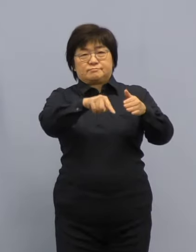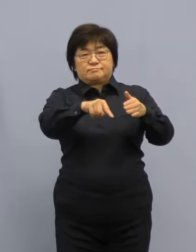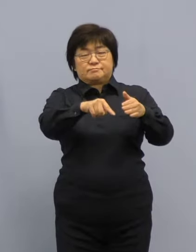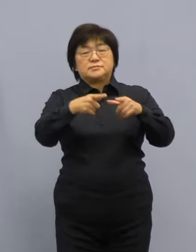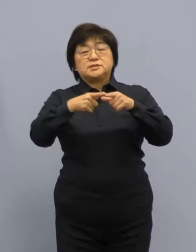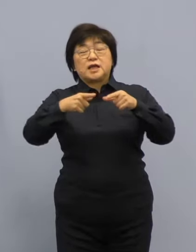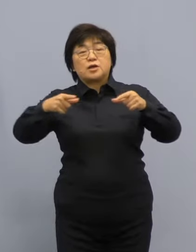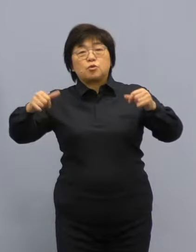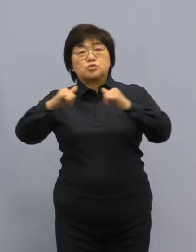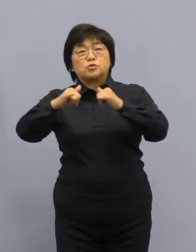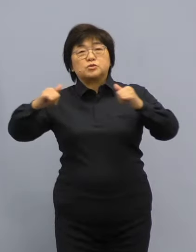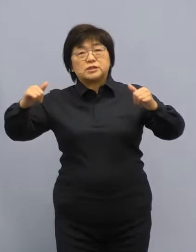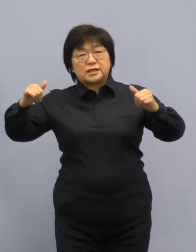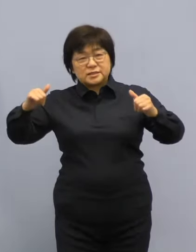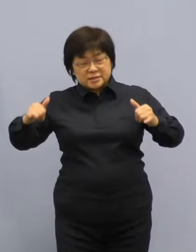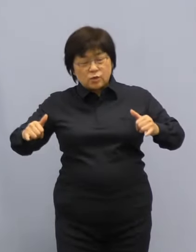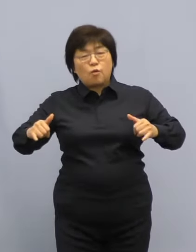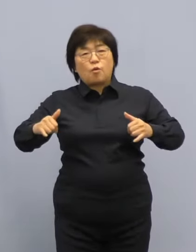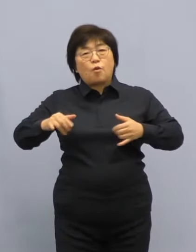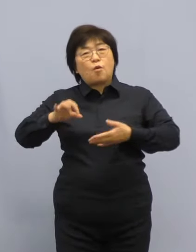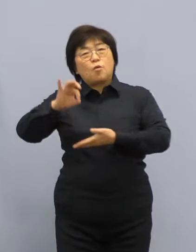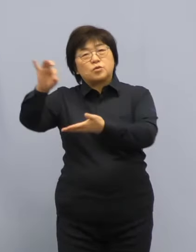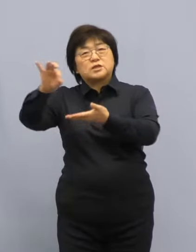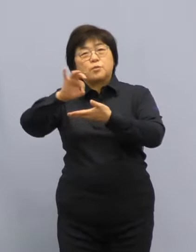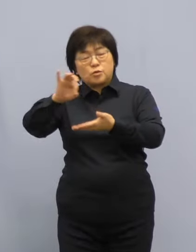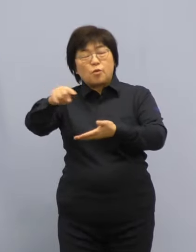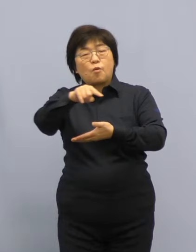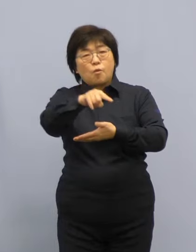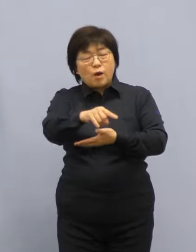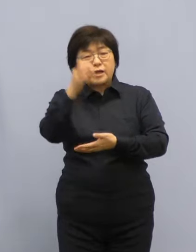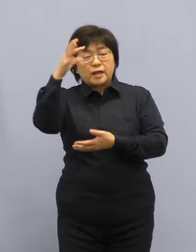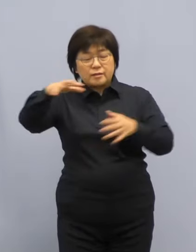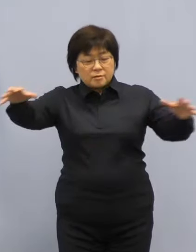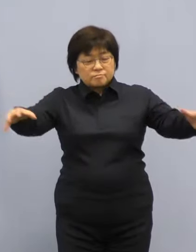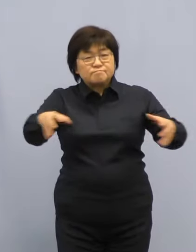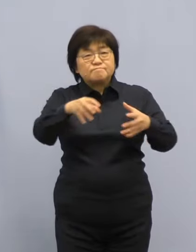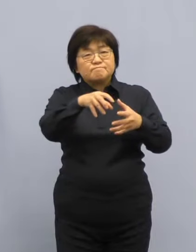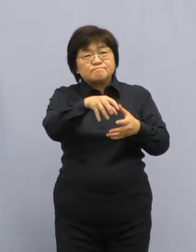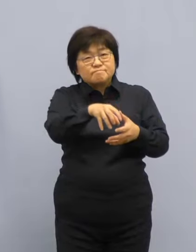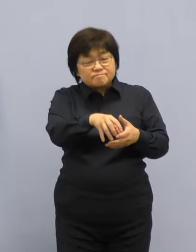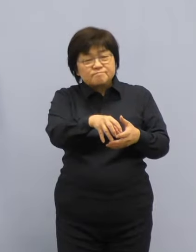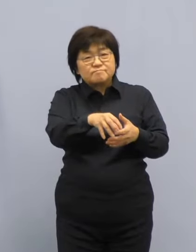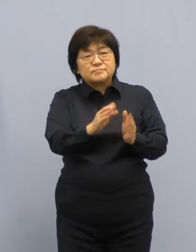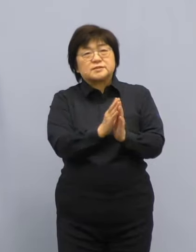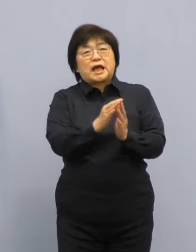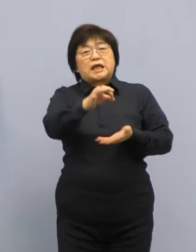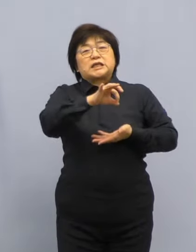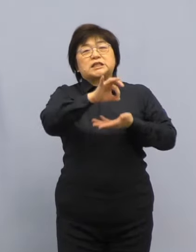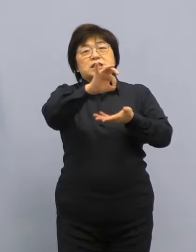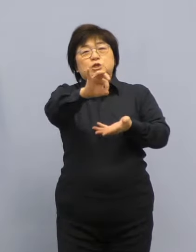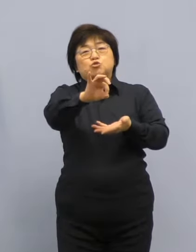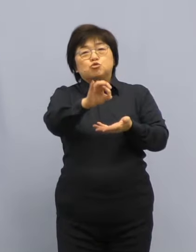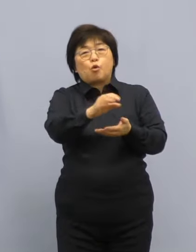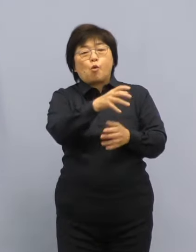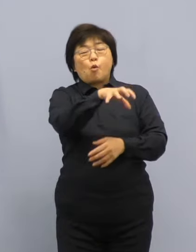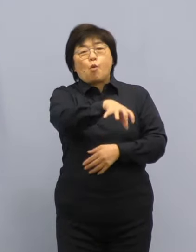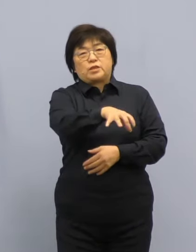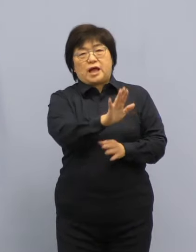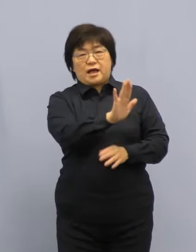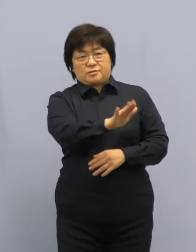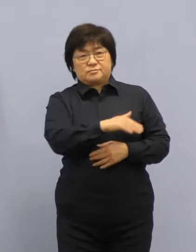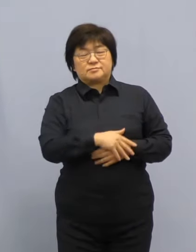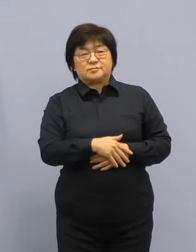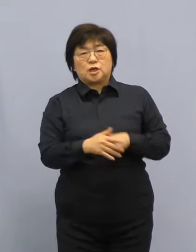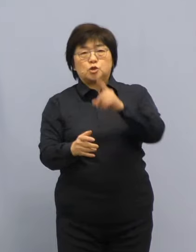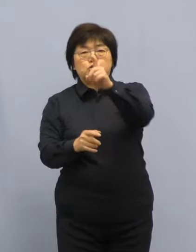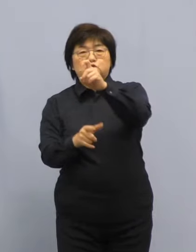贈り物として魅力ある長崎県産品を集めました冬のギフトコーナーを設置をしております。11月